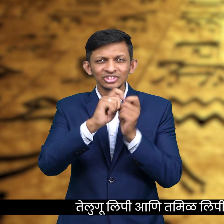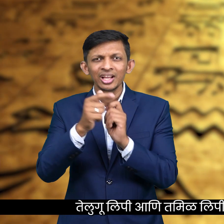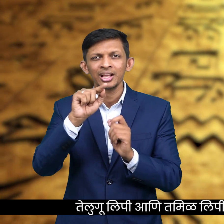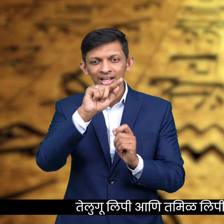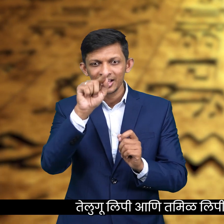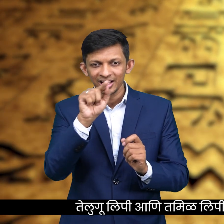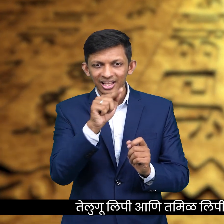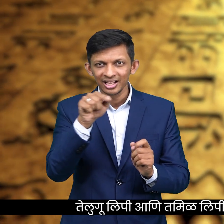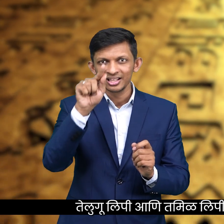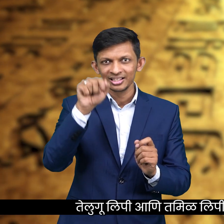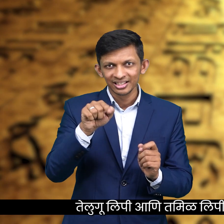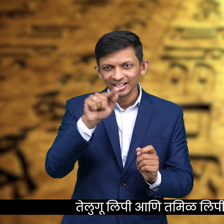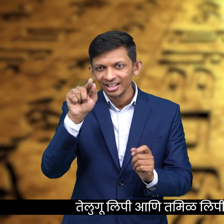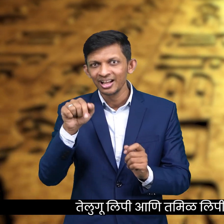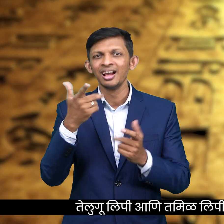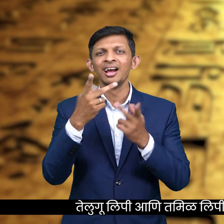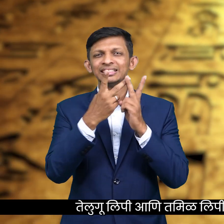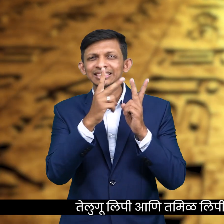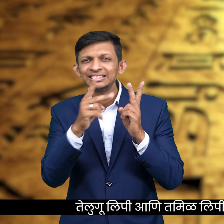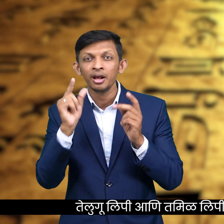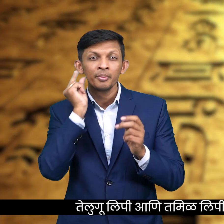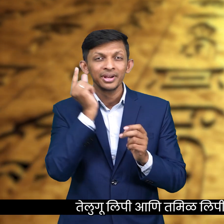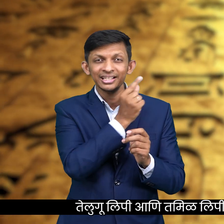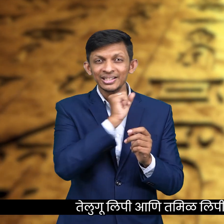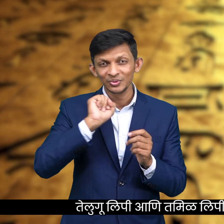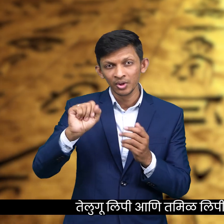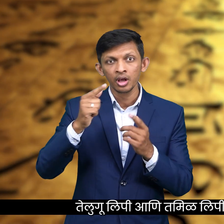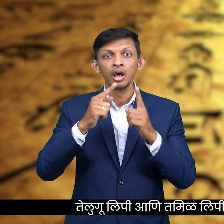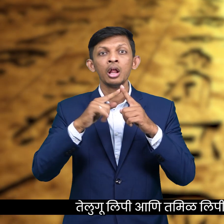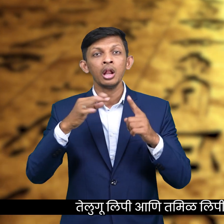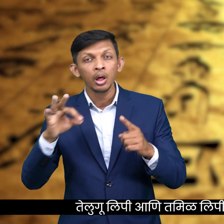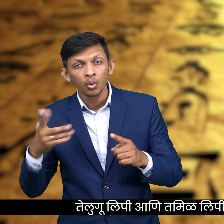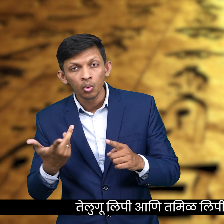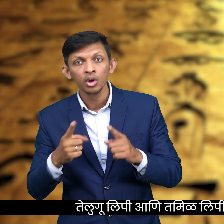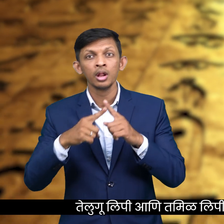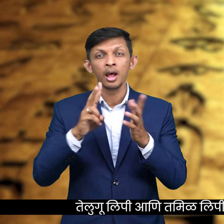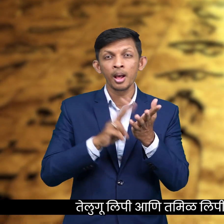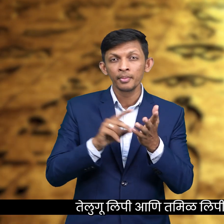तेलुगू लिपी आणि तमिळ लिपी अशा अनेक प्रकारच्या लिपी आहेत.